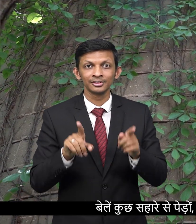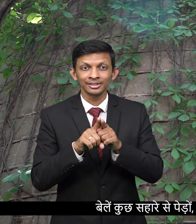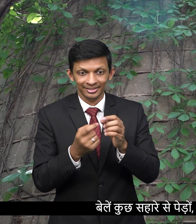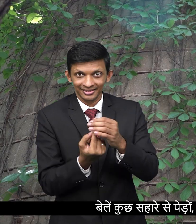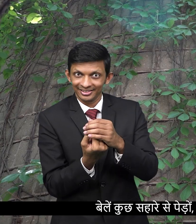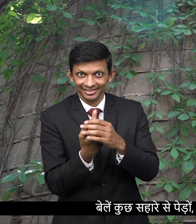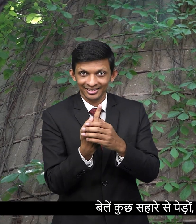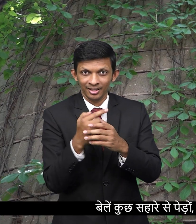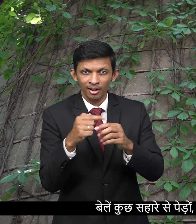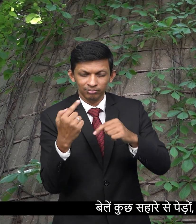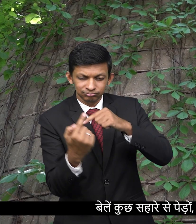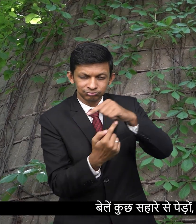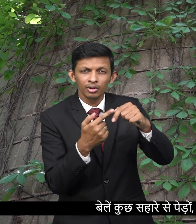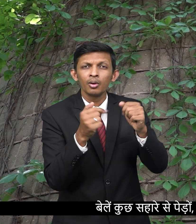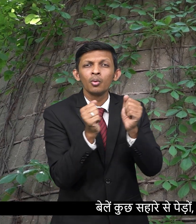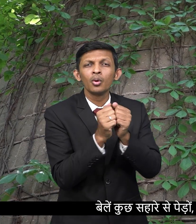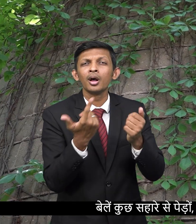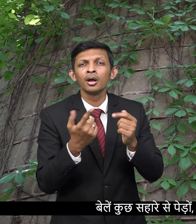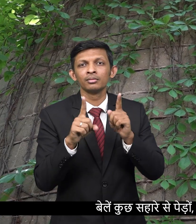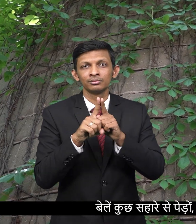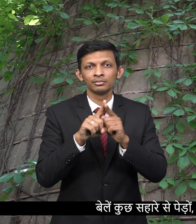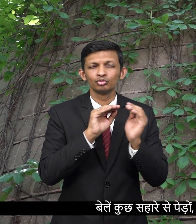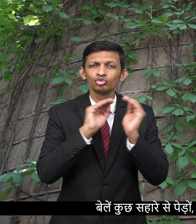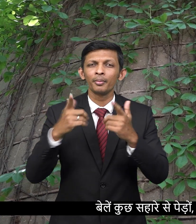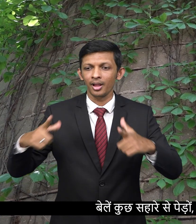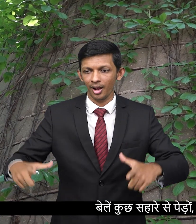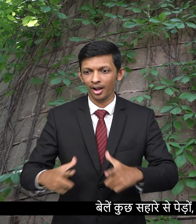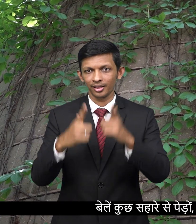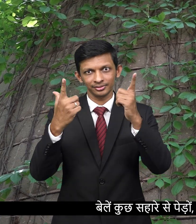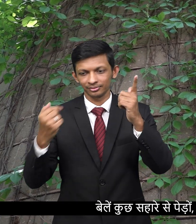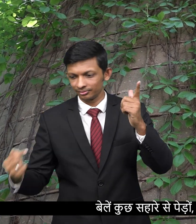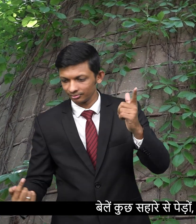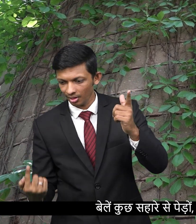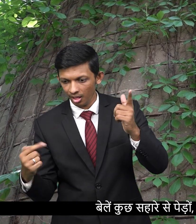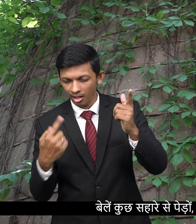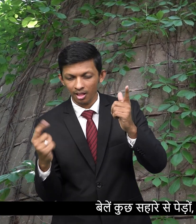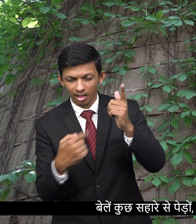बेलें कुछ सहारे से पेड़ों, घरों, छतों आदि पर चढ़ती है।